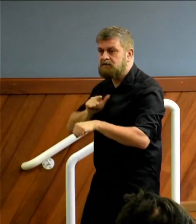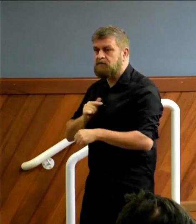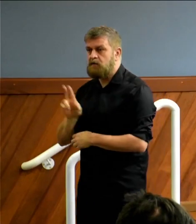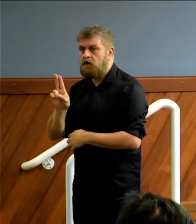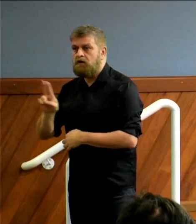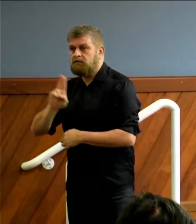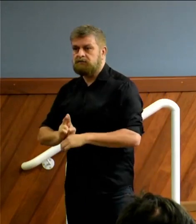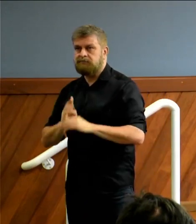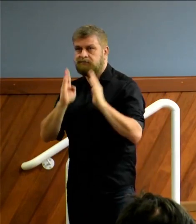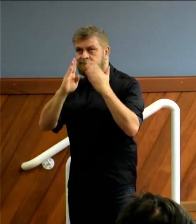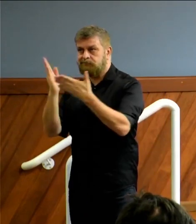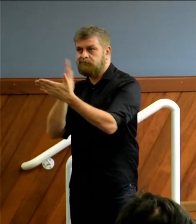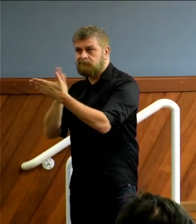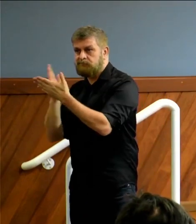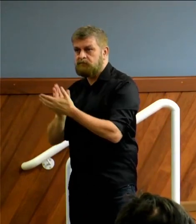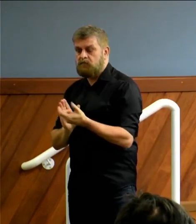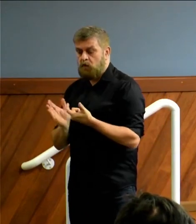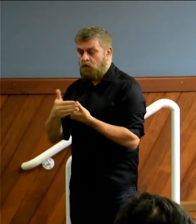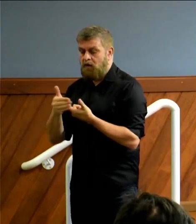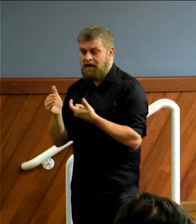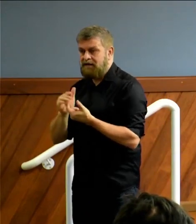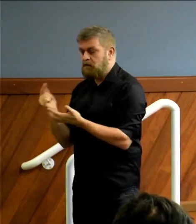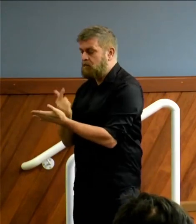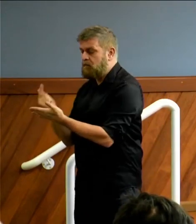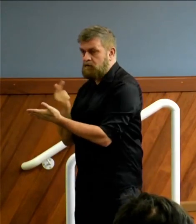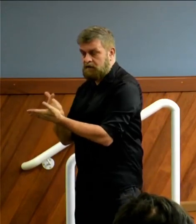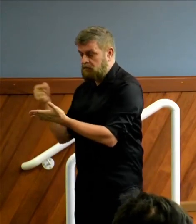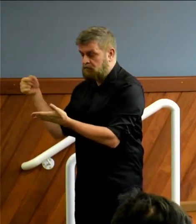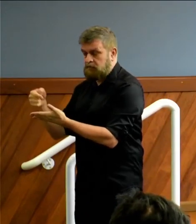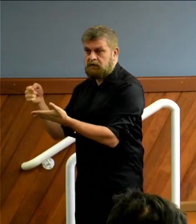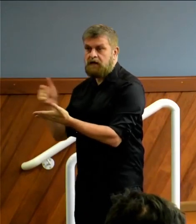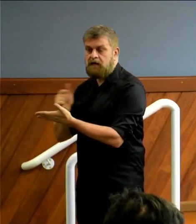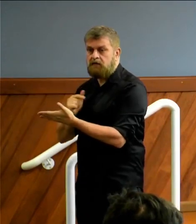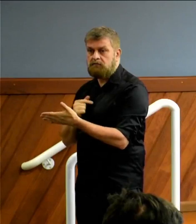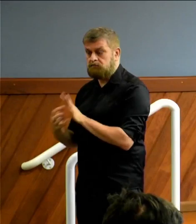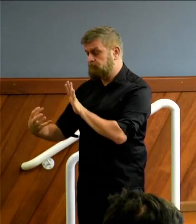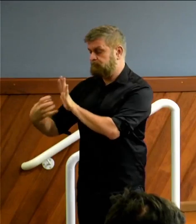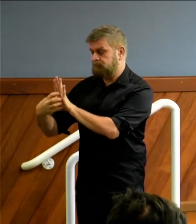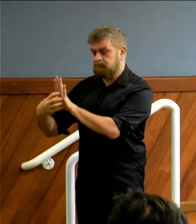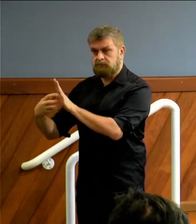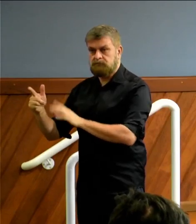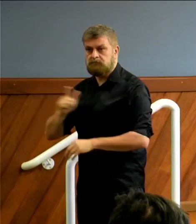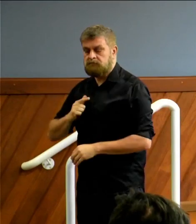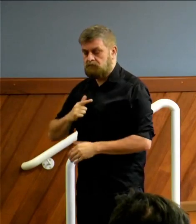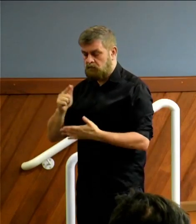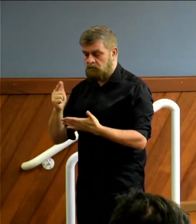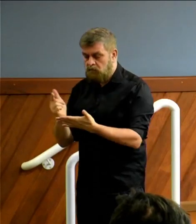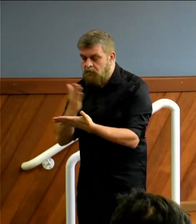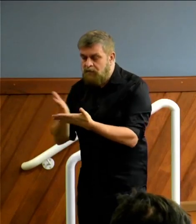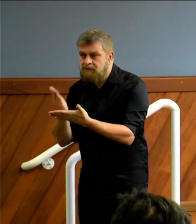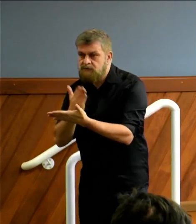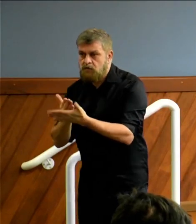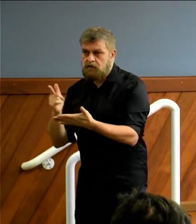mais o termo bibliográfico no CMU, porque para a gente um livro ele é um formato e ele... Né, então, assim, do mesmo jeito que eu tenho uma